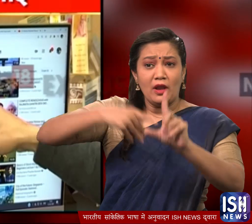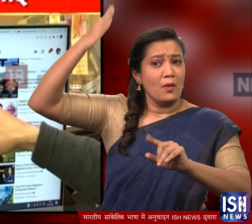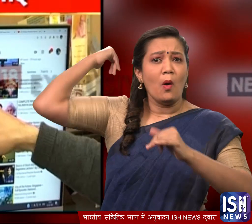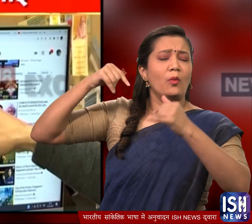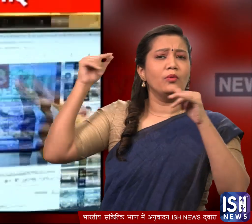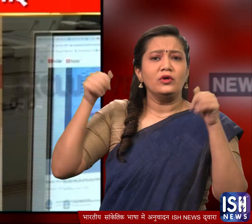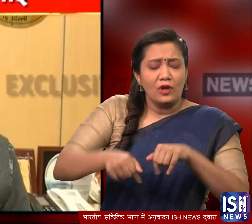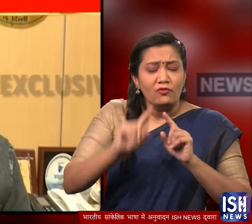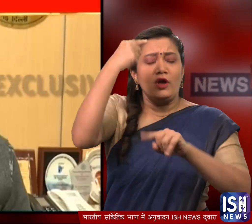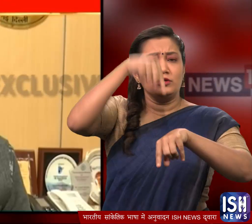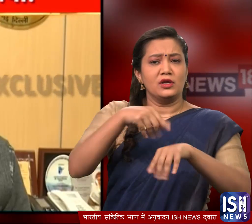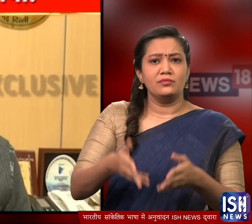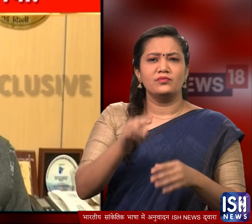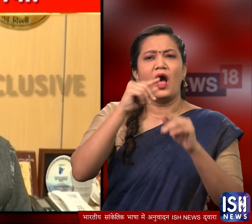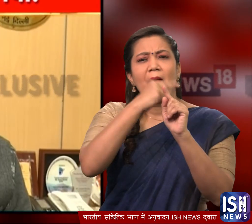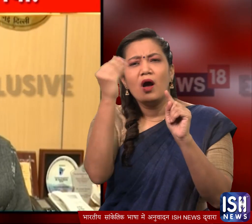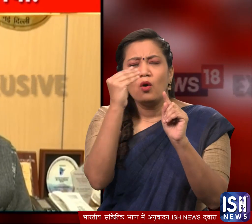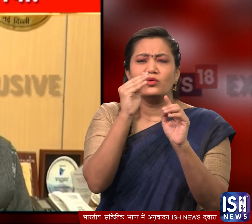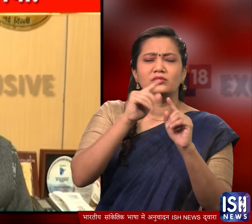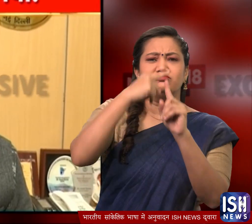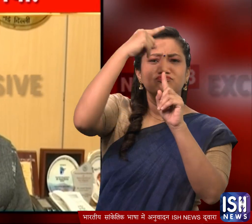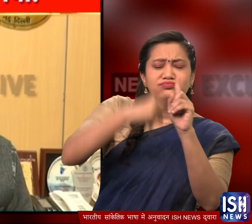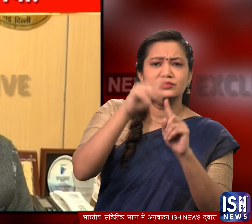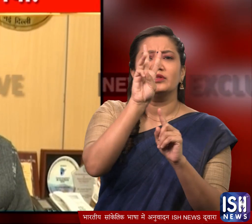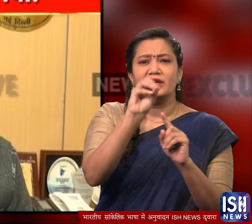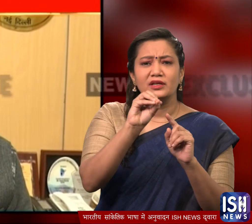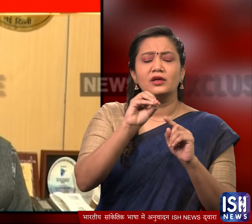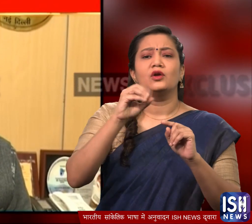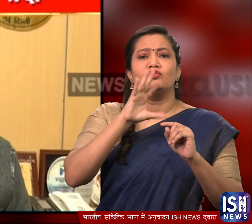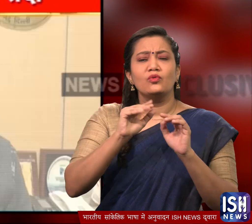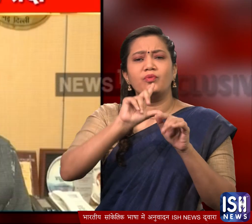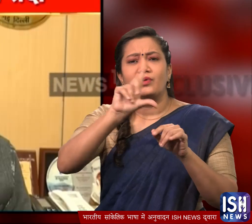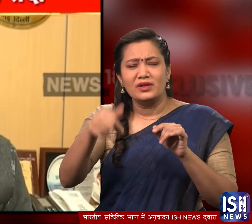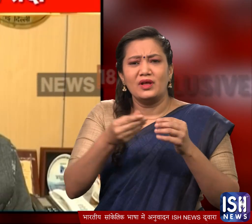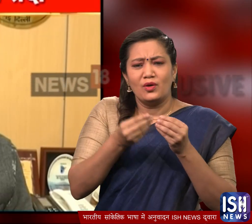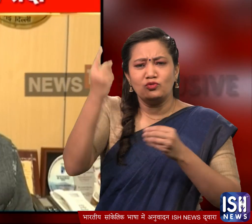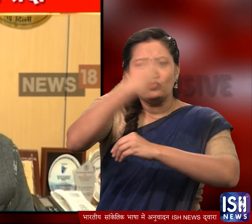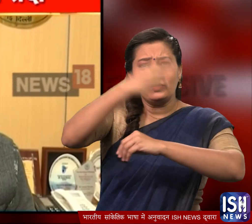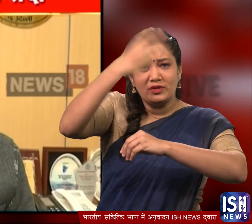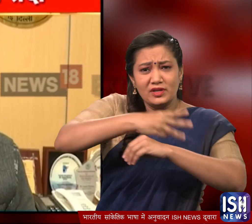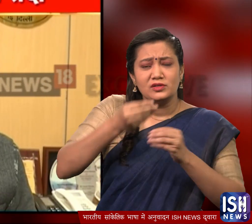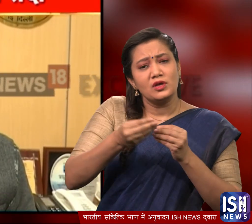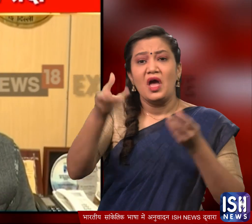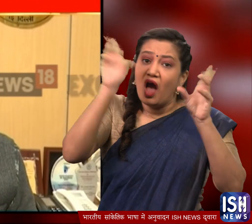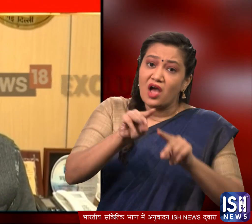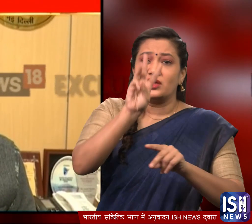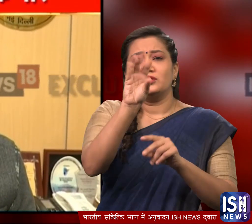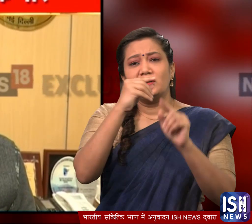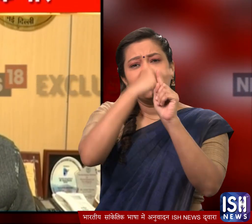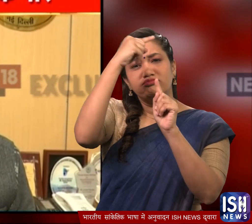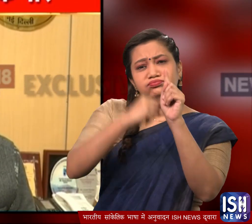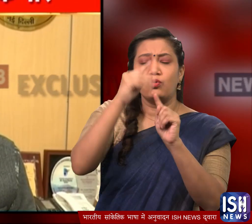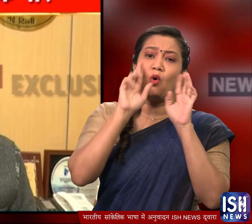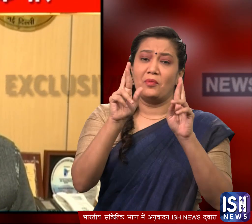का रिकॉर्ड टूट चुका है। सामान्यतः 30 डिग्री दूसरे पखवाड़े में ज़्यादा संभावनाएं होती हैं और आने 2-3 दिन के बाद बात करें तो एक बार फिर